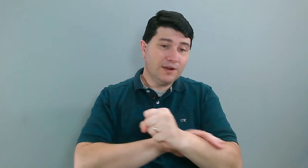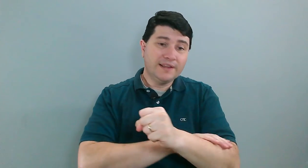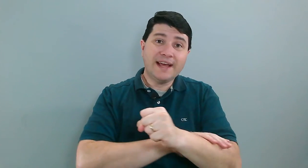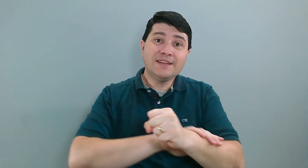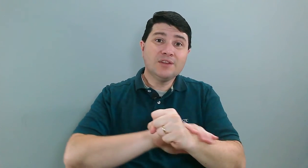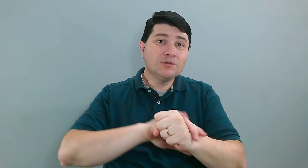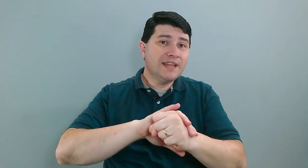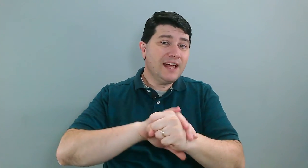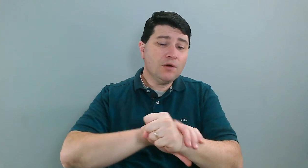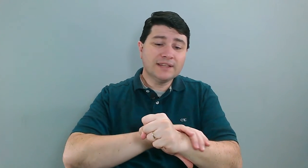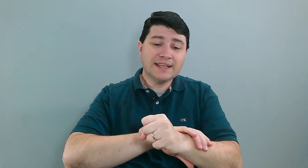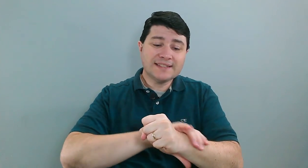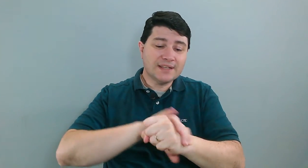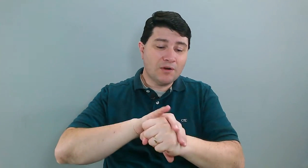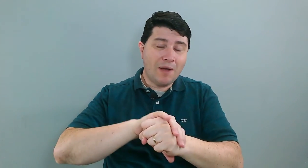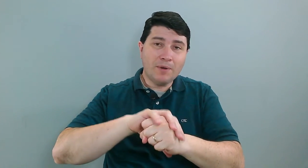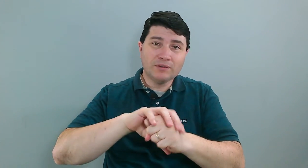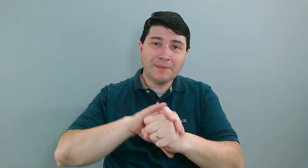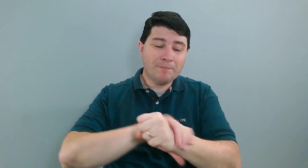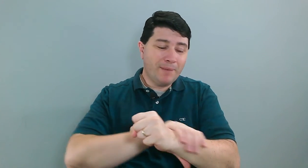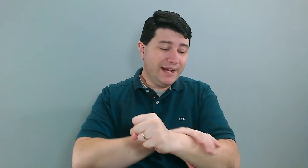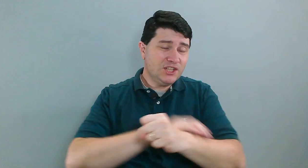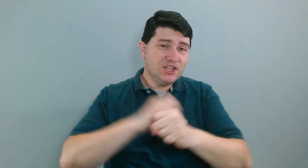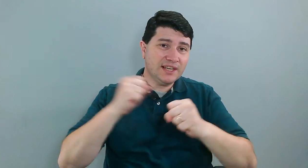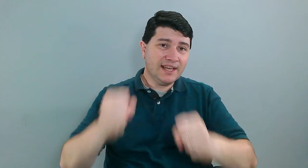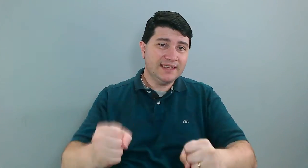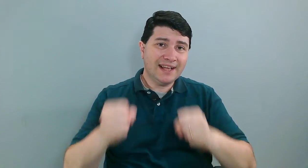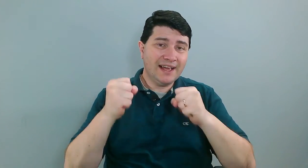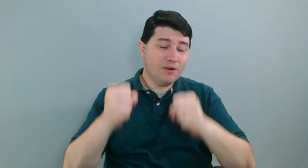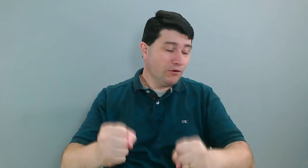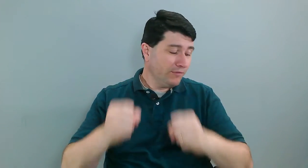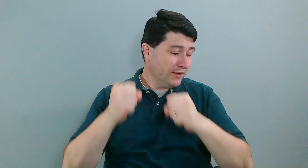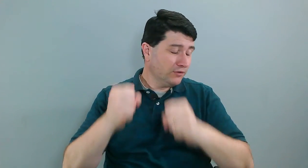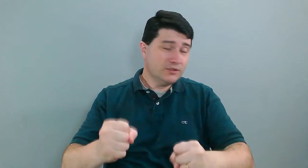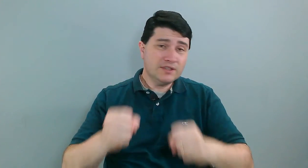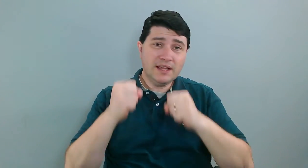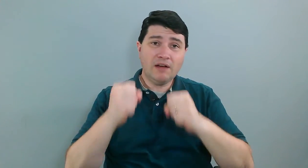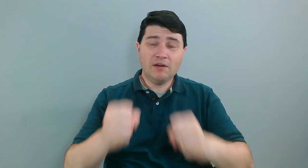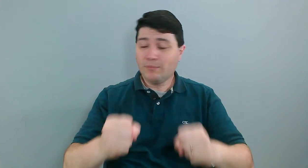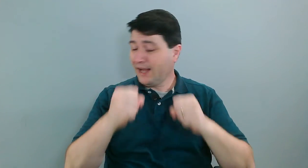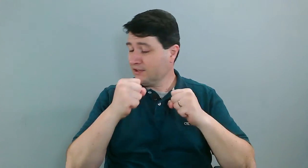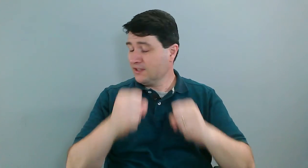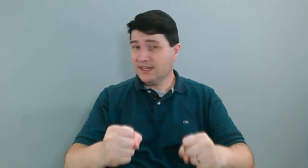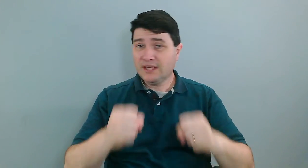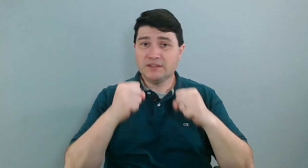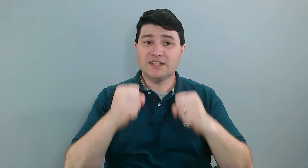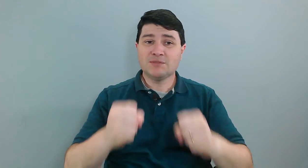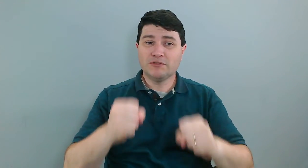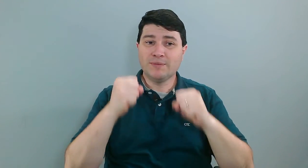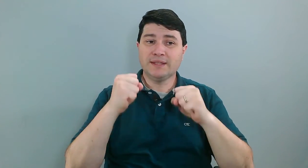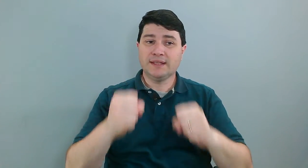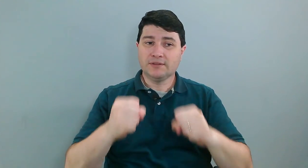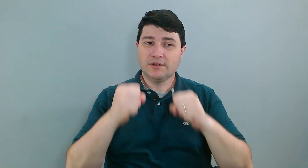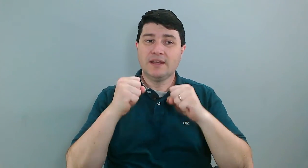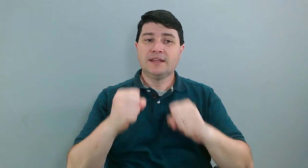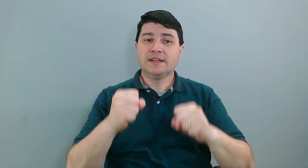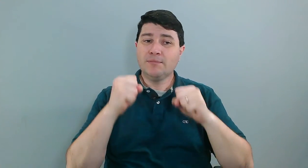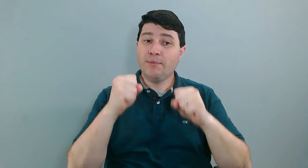Daí não tem rotação, a mão está paradinha. Quem tá é o movimento do sinal, é o braço inteiro que está se movimentando. Então